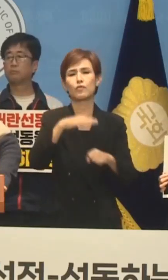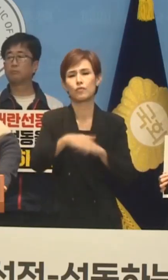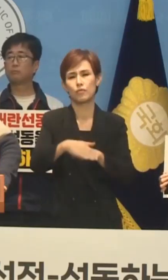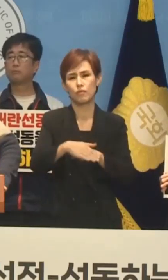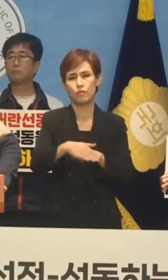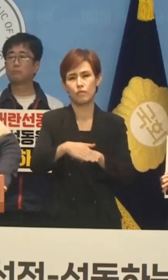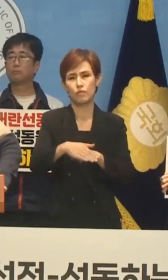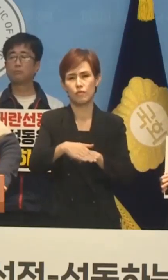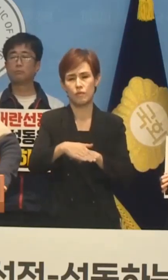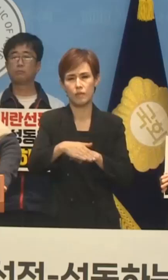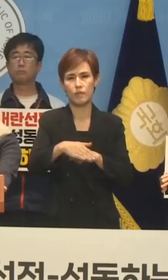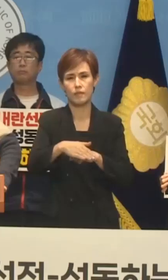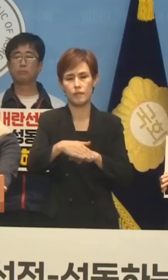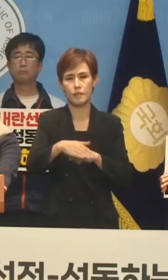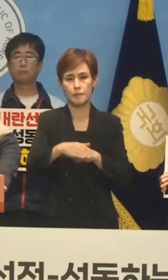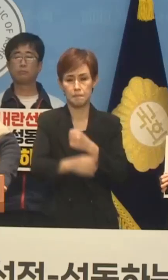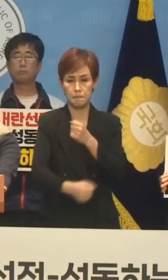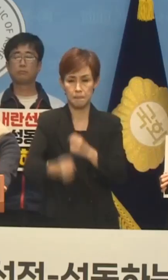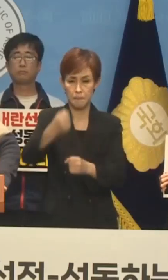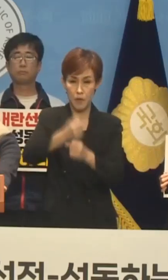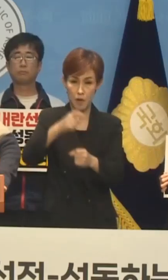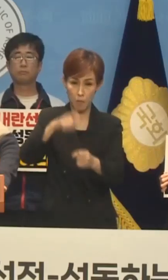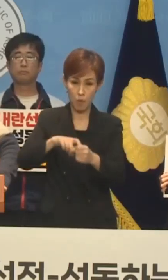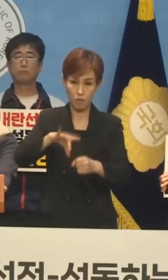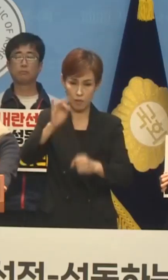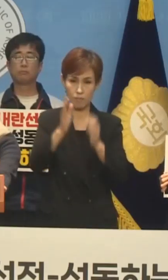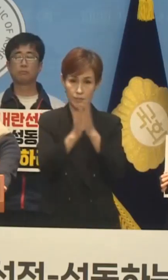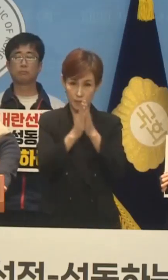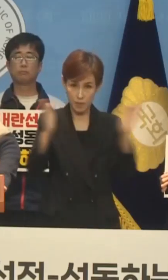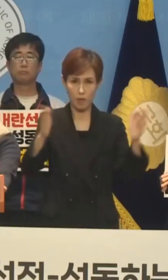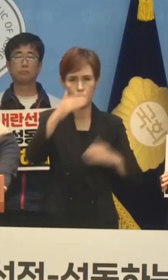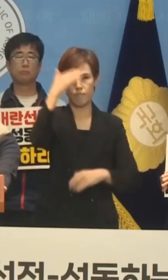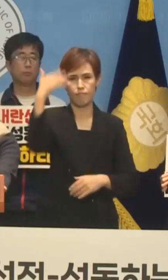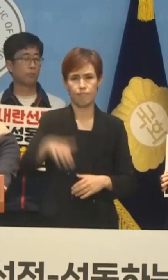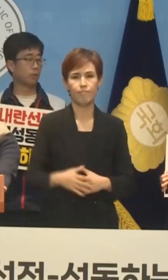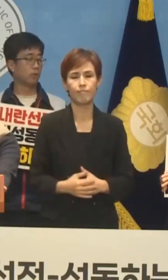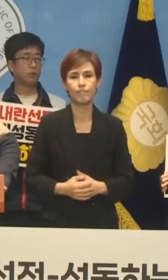민주질서의 온전한 재건을 위한 첫걸음을 떼게 됐다.